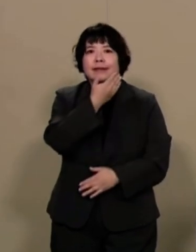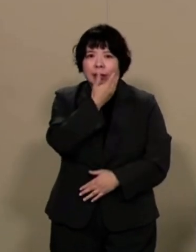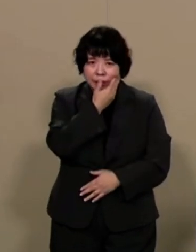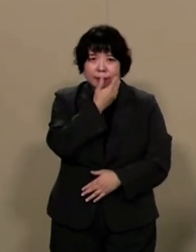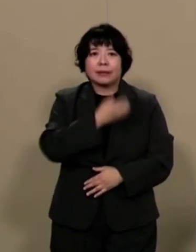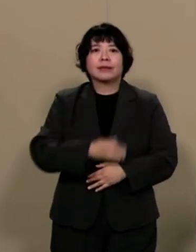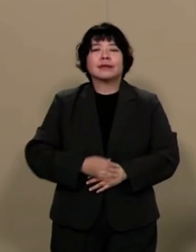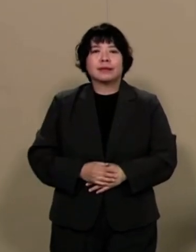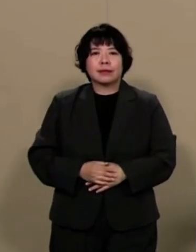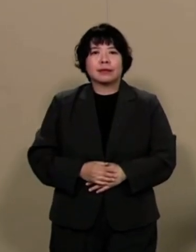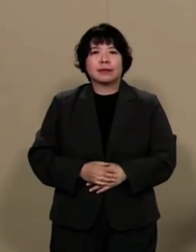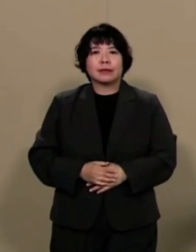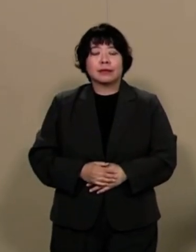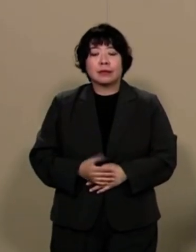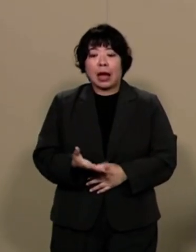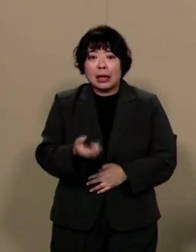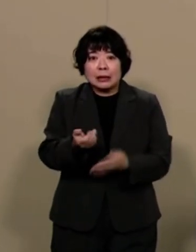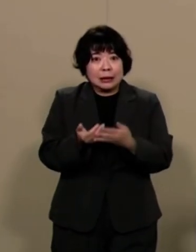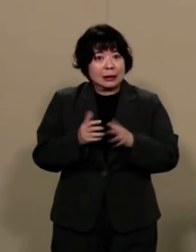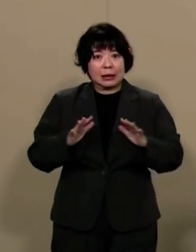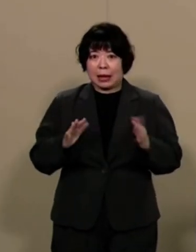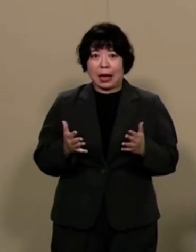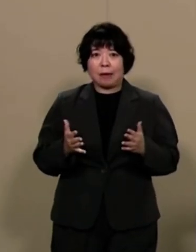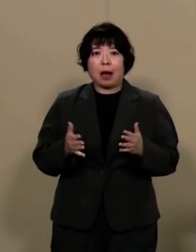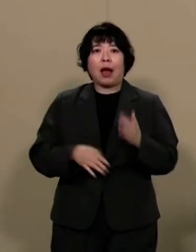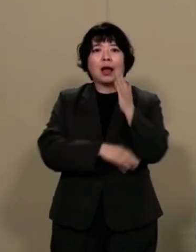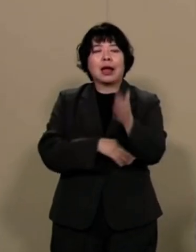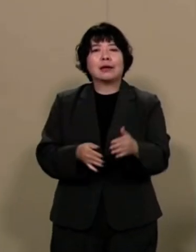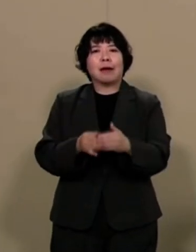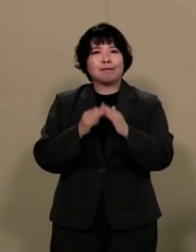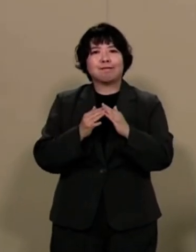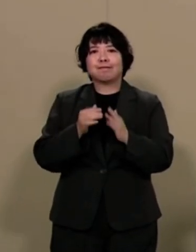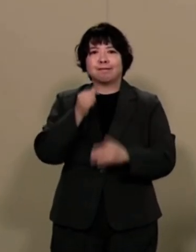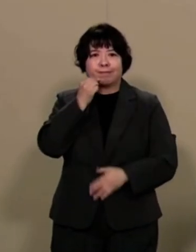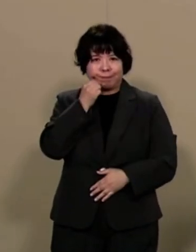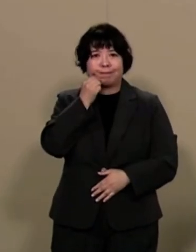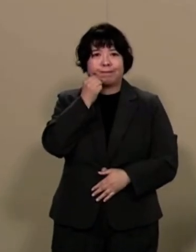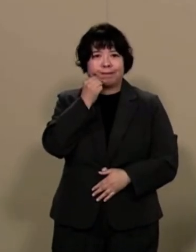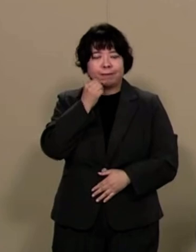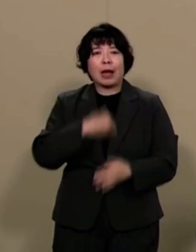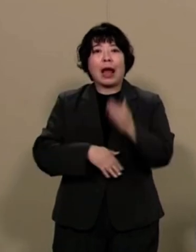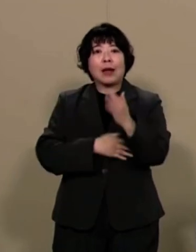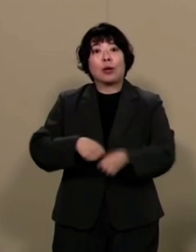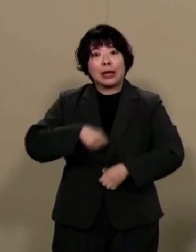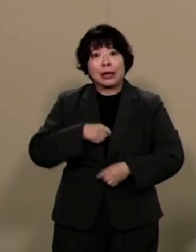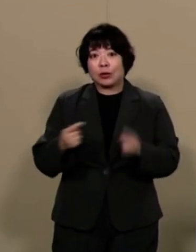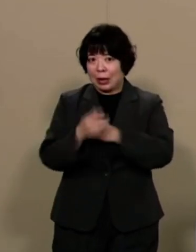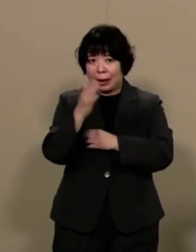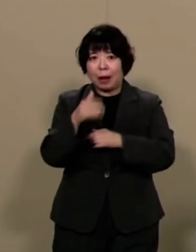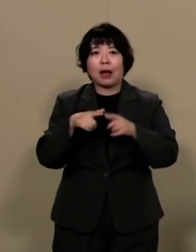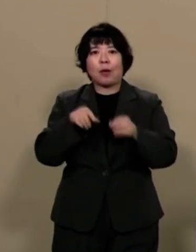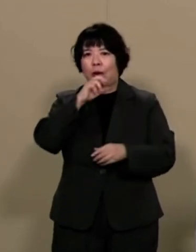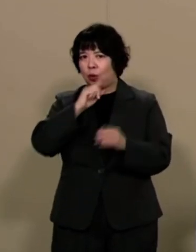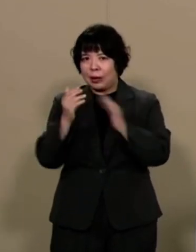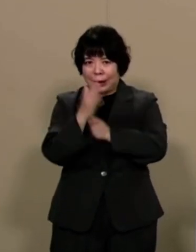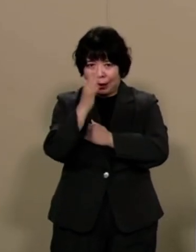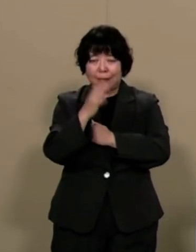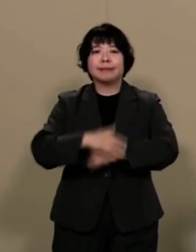あることを信楽は立たず政治を正さなければ日本は良くなりませ